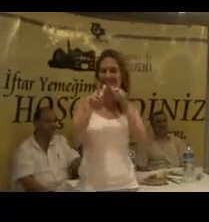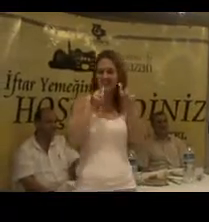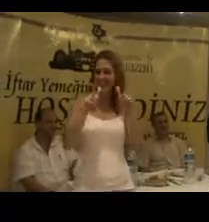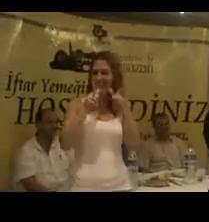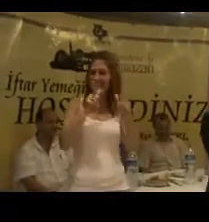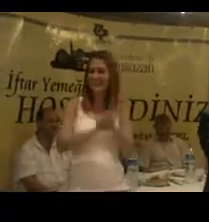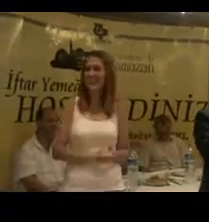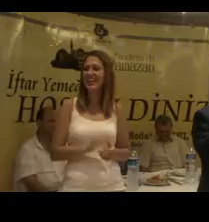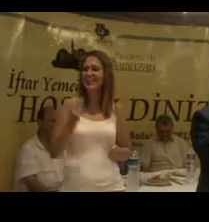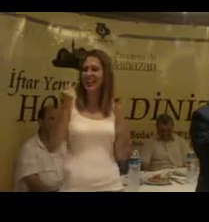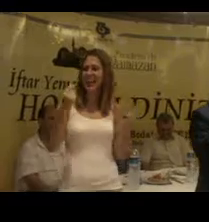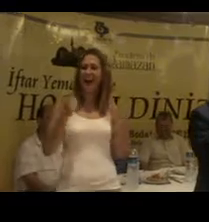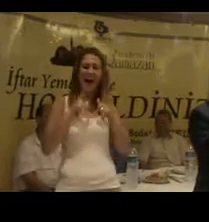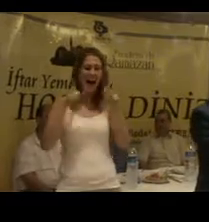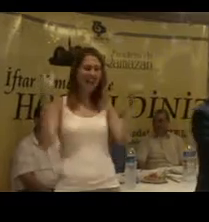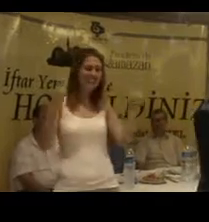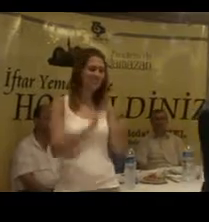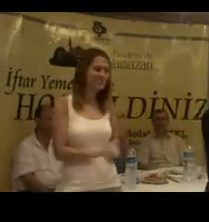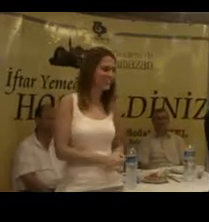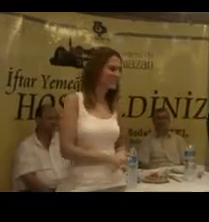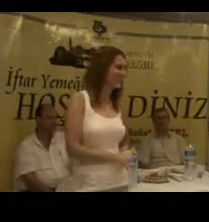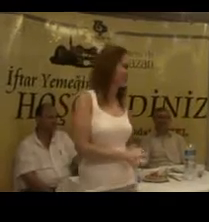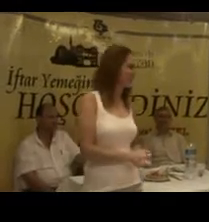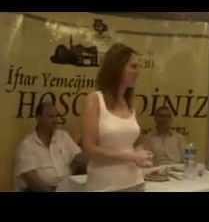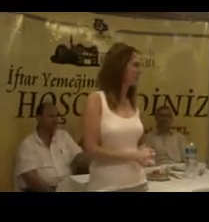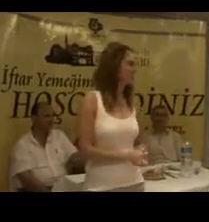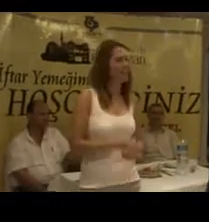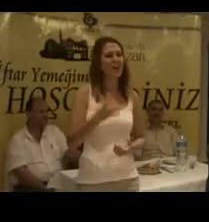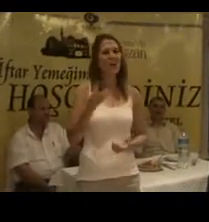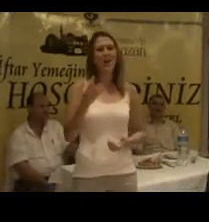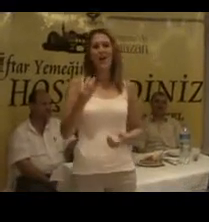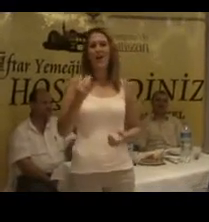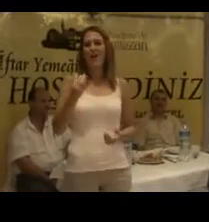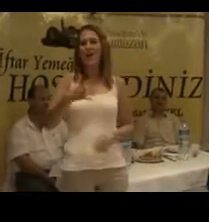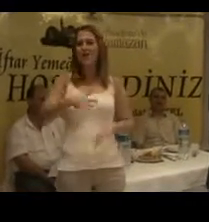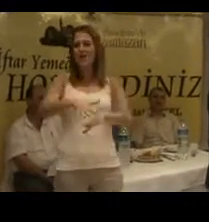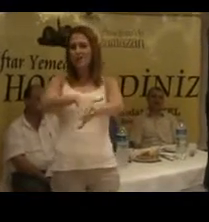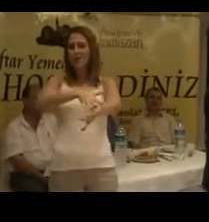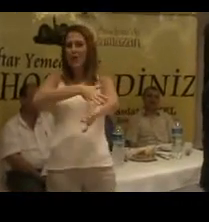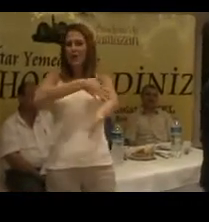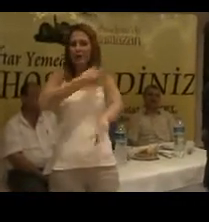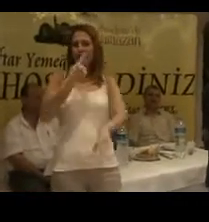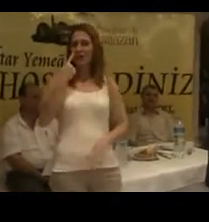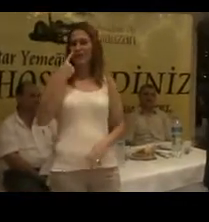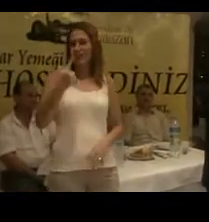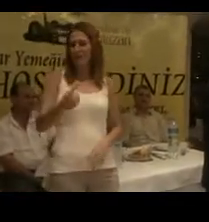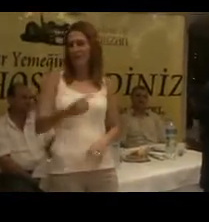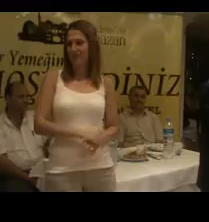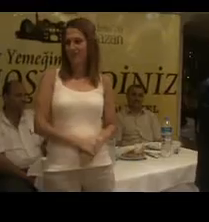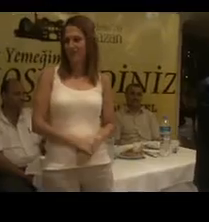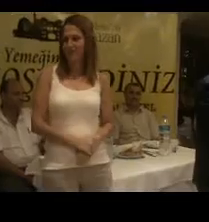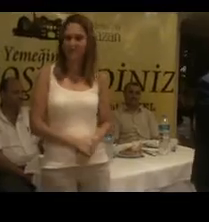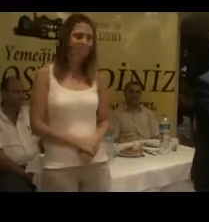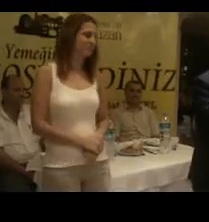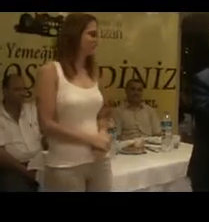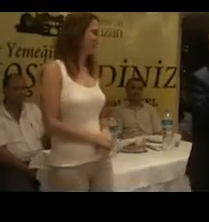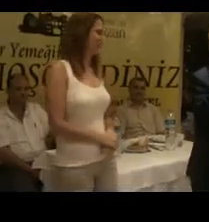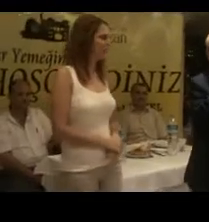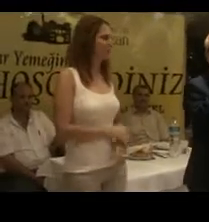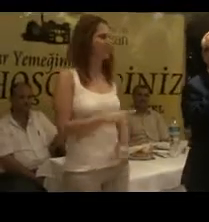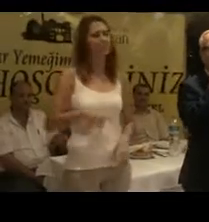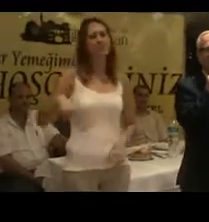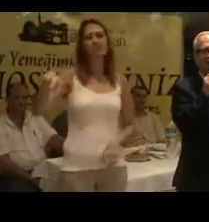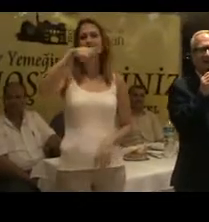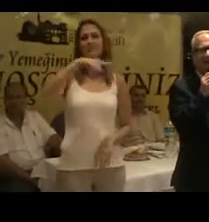buna görüşeceğiz. Ama inanın çok duyguluyum. Yavrularınız bizim için çok derece önemli,